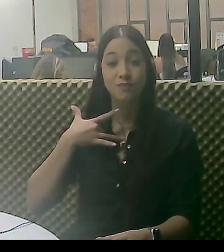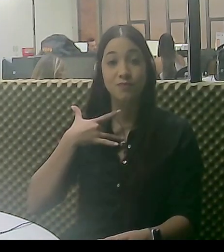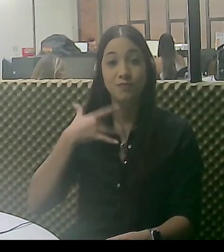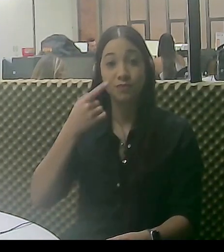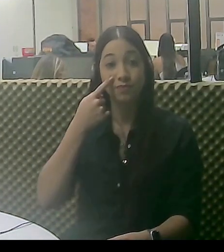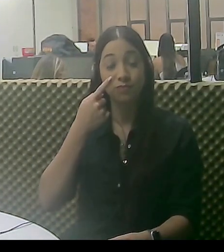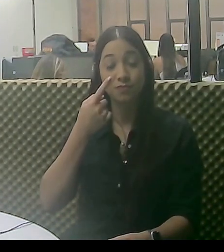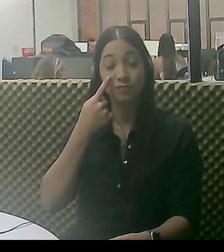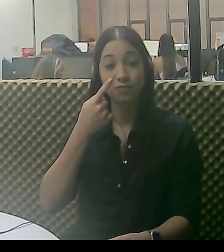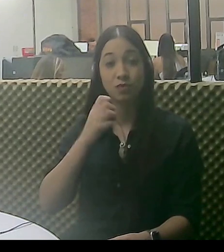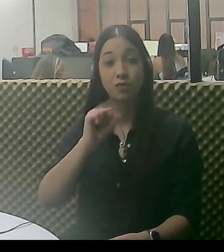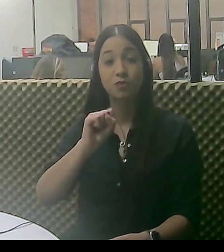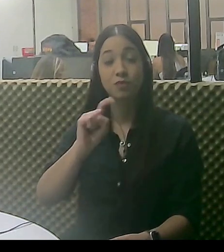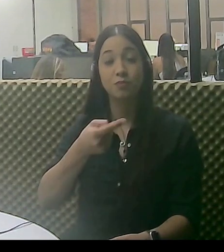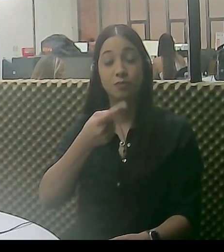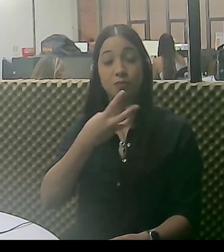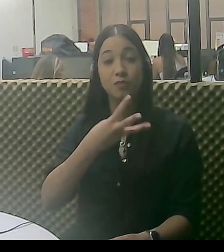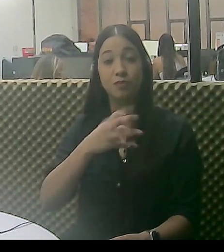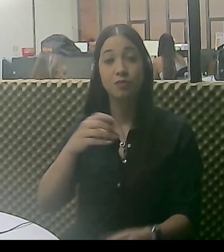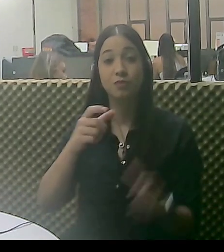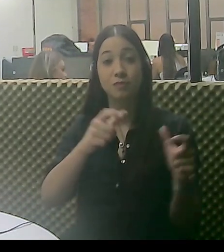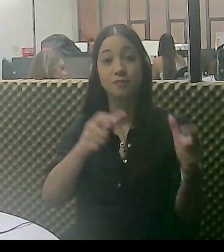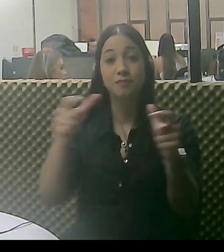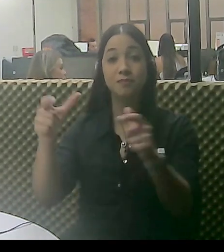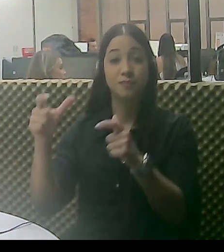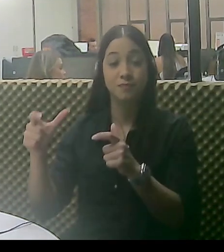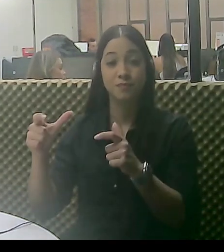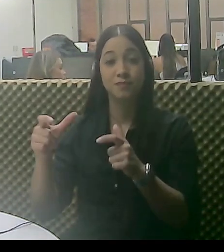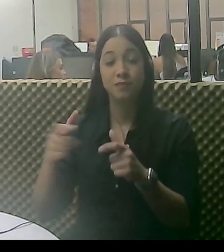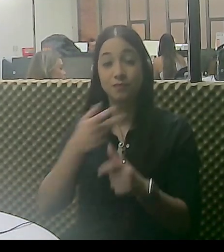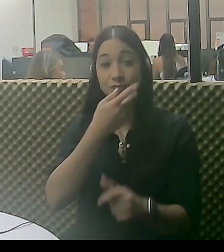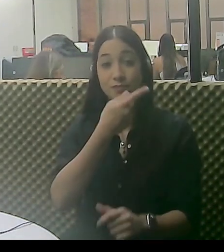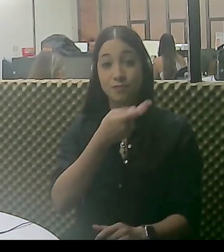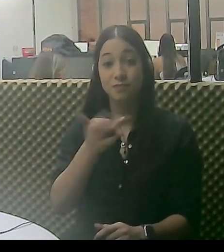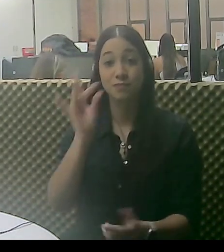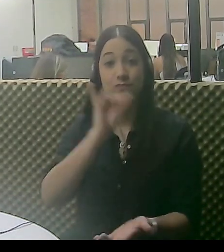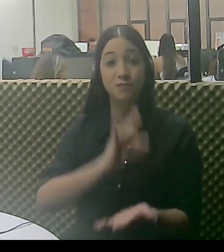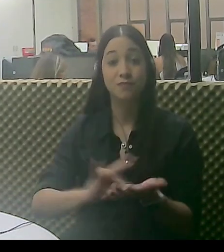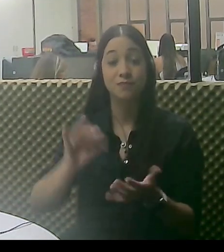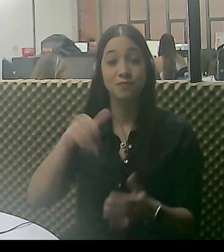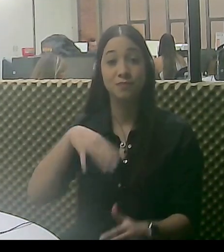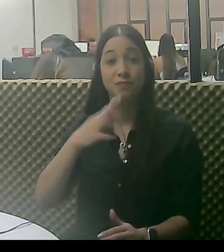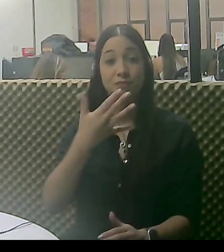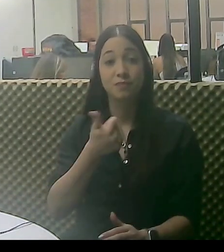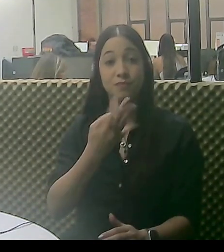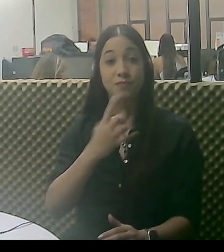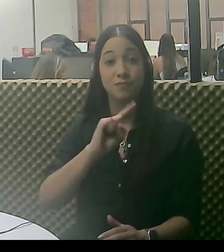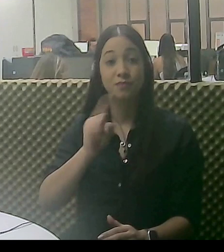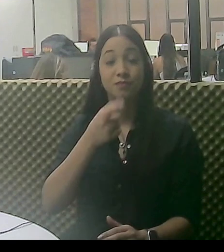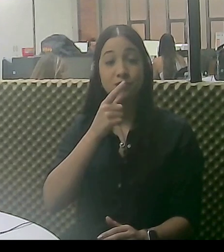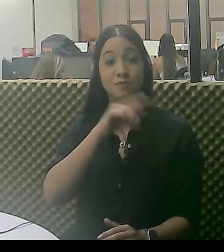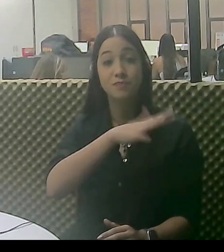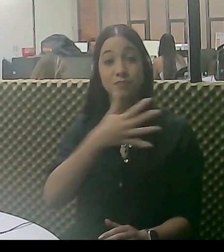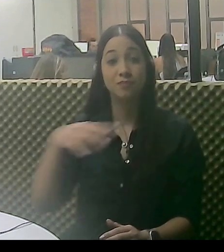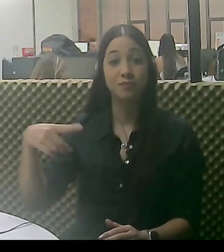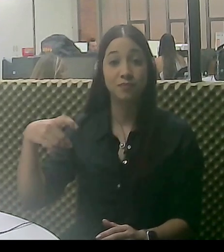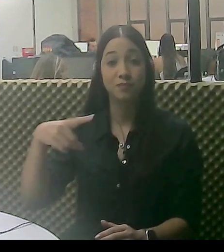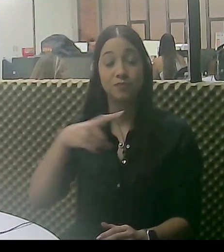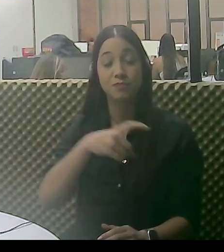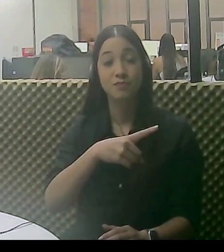mais de 8.300 locais. Nestes locais, foram eliminados mais de 14 mil criadouros e